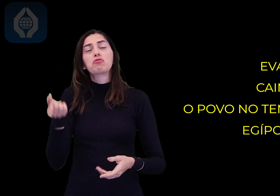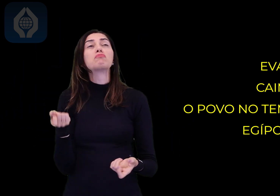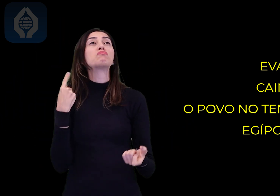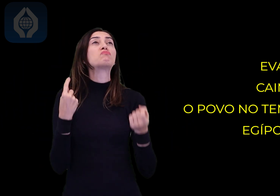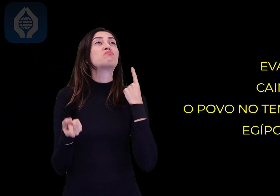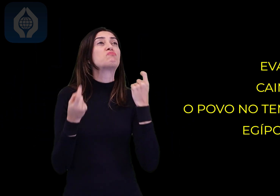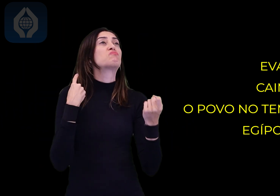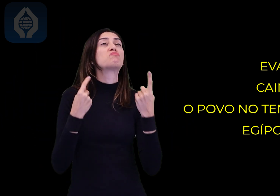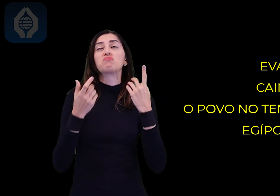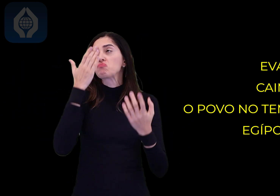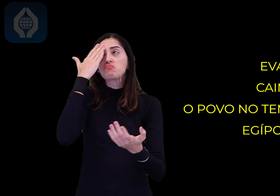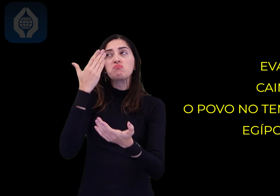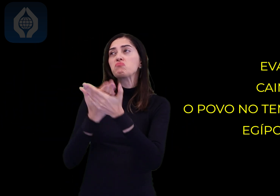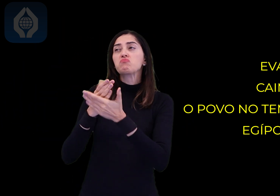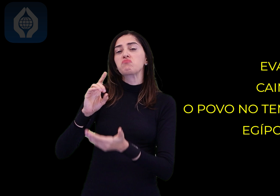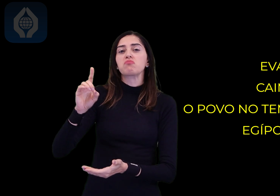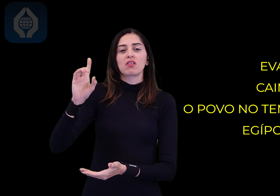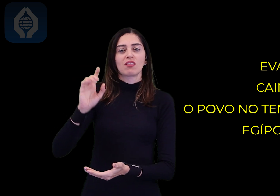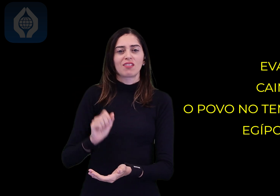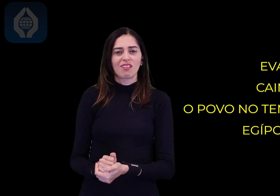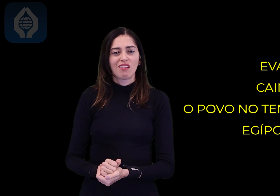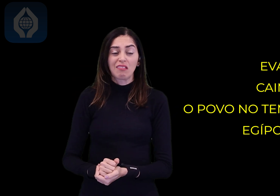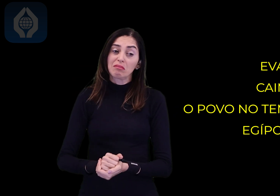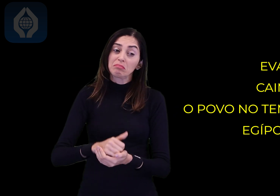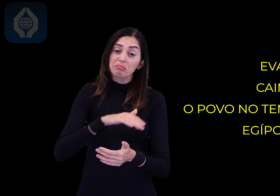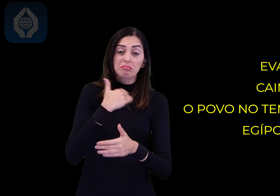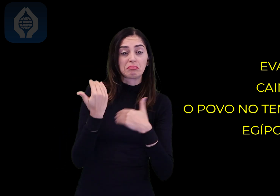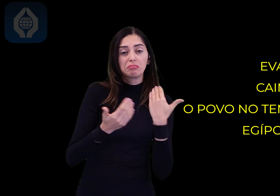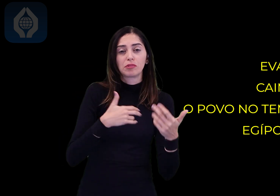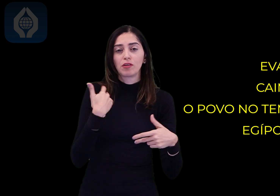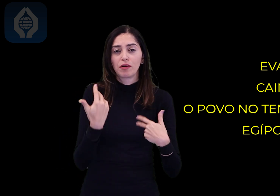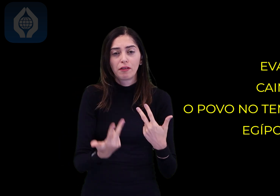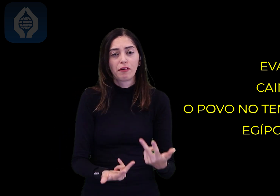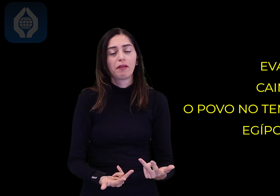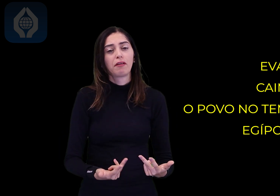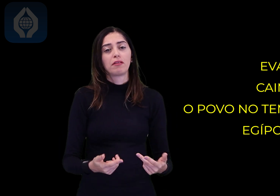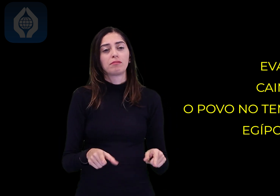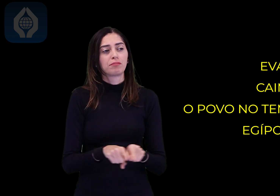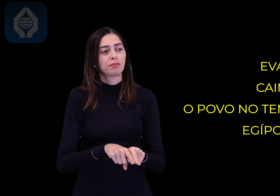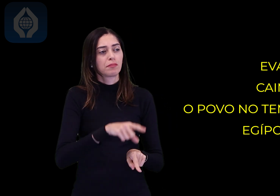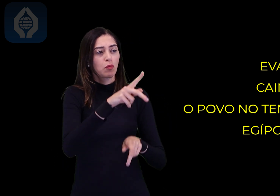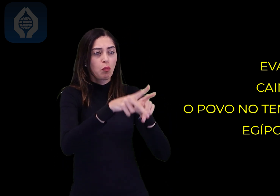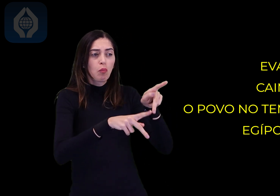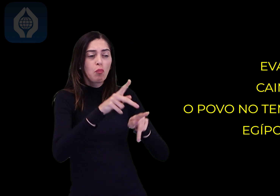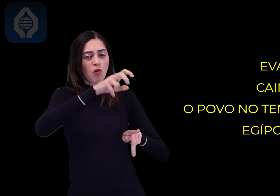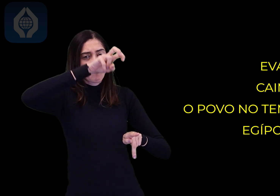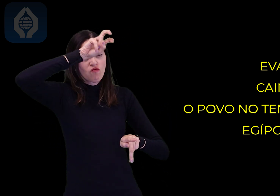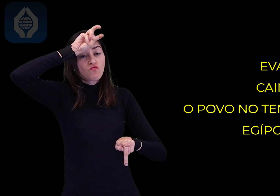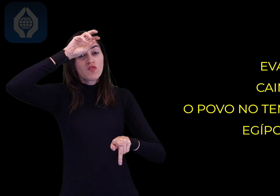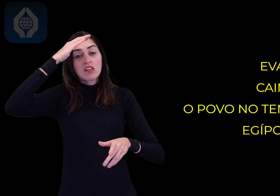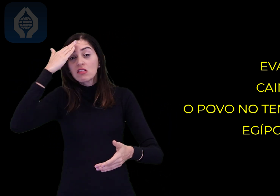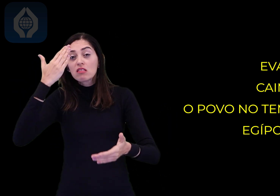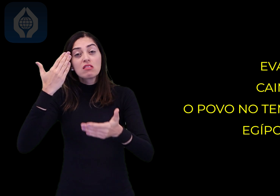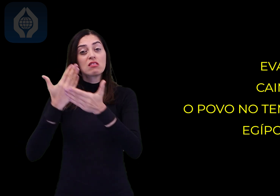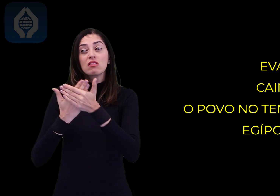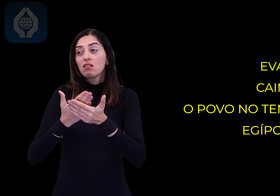não entraram na arca e foram todos destruídos. Os egípcios também não creram que o Deus de Israel era todo-poderoso e